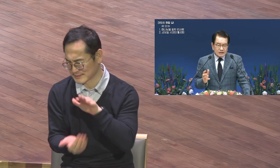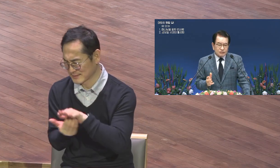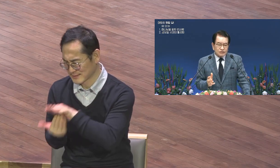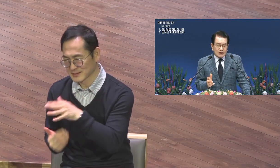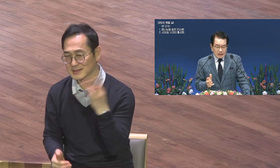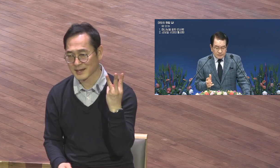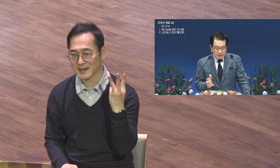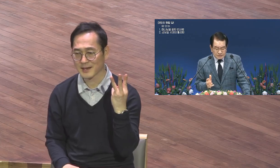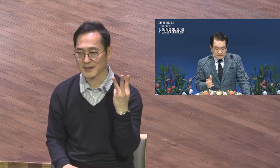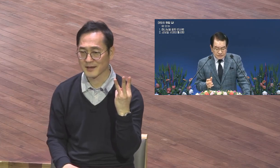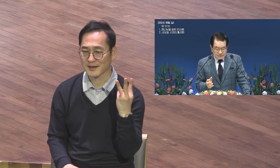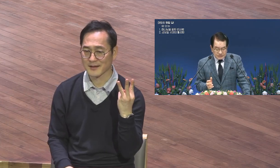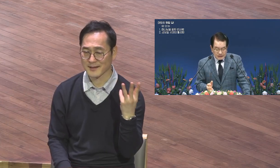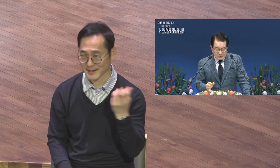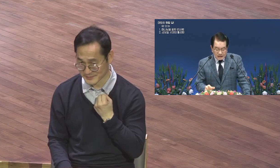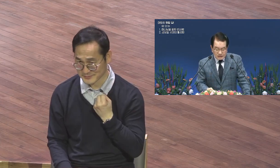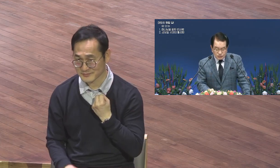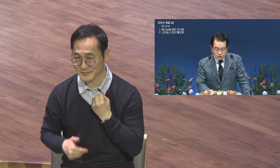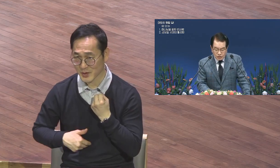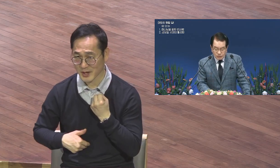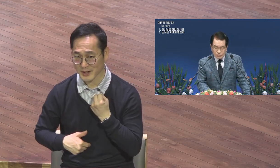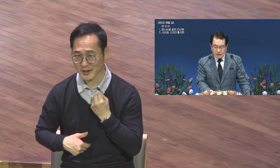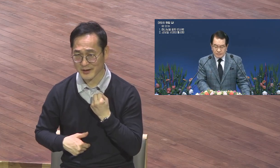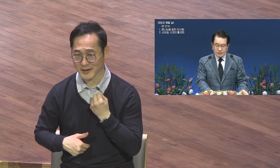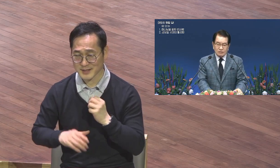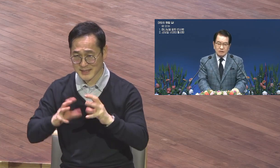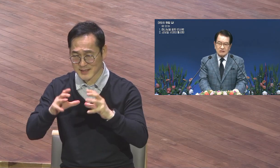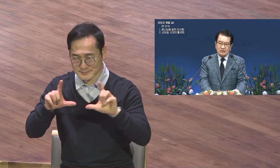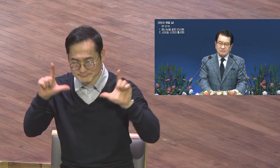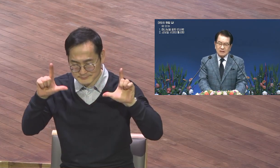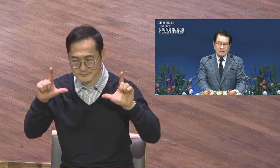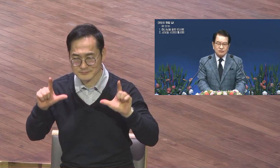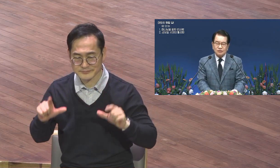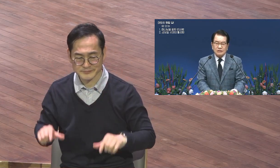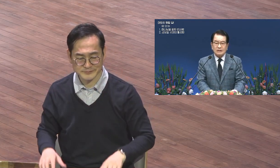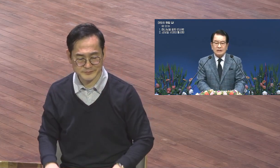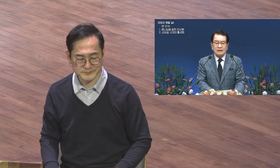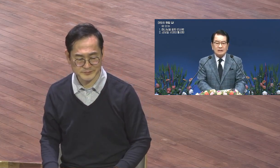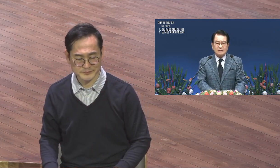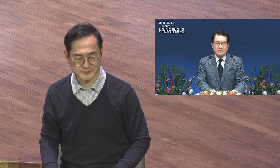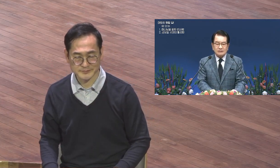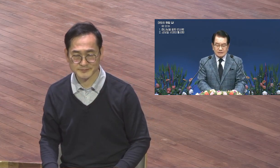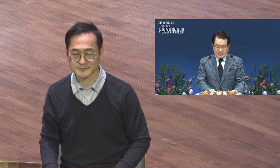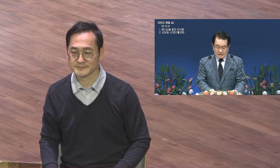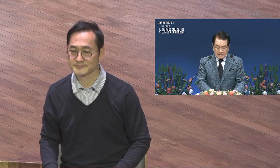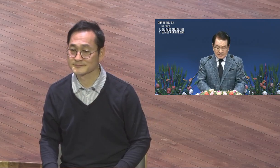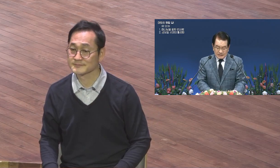어디 가서도 살아남는 세상 살리는 주역으로 쓰임받도록 이 사람 말하는 존재가 아니라